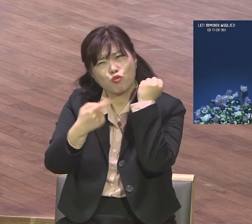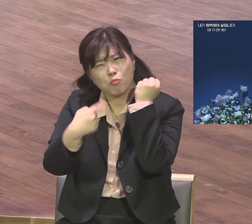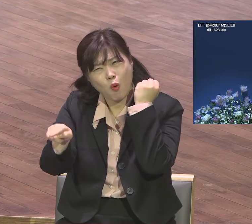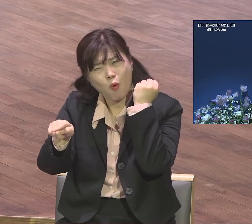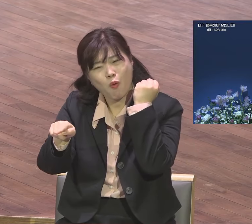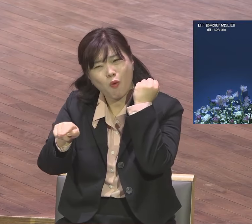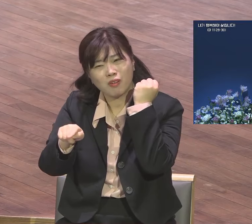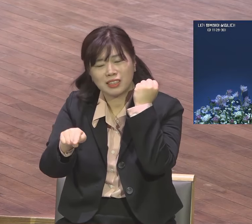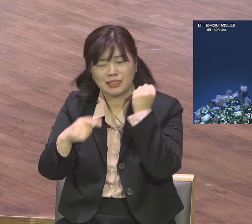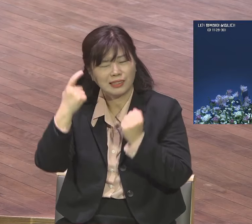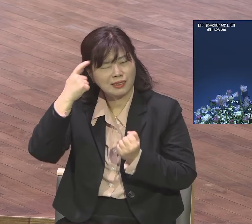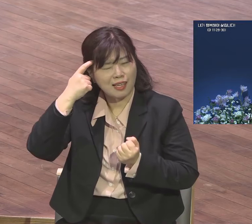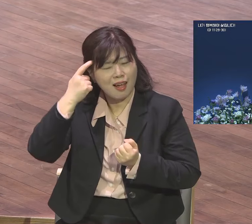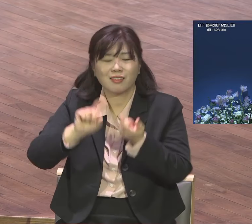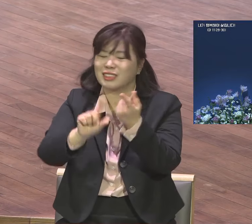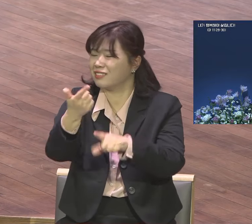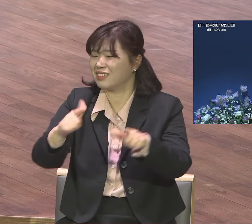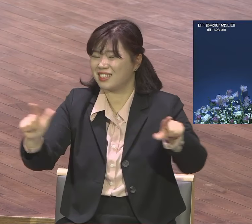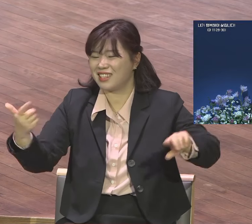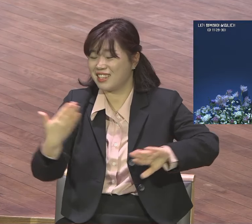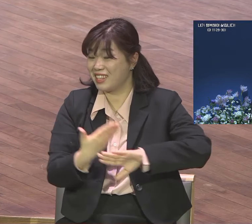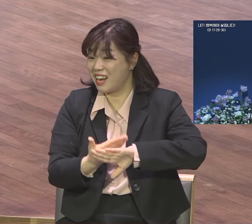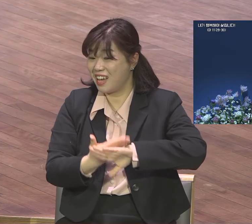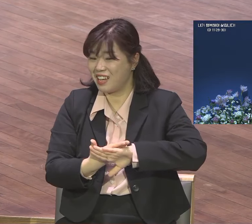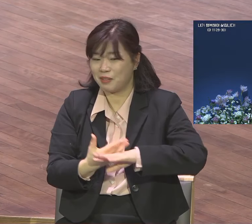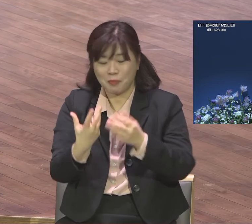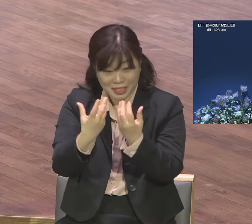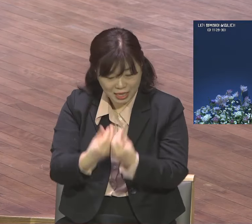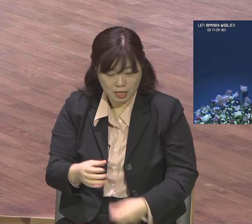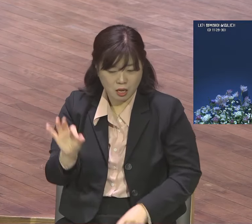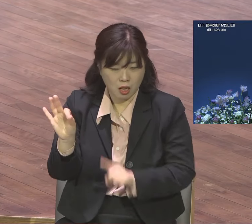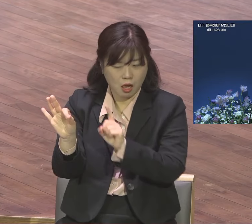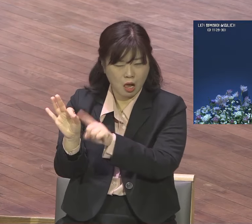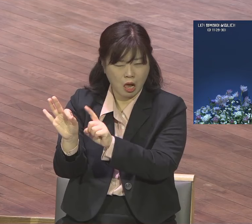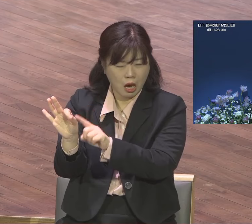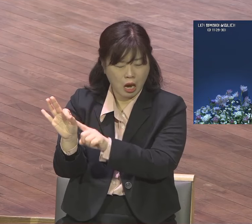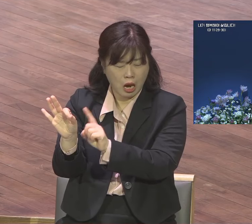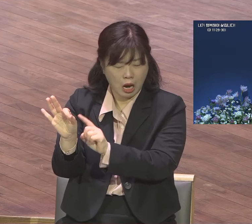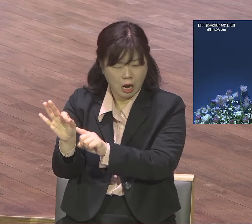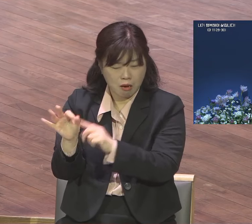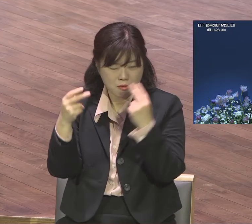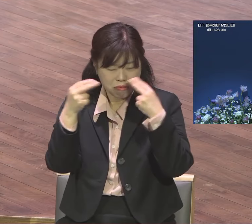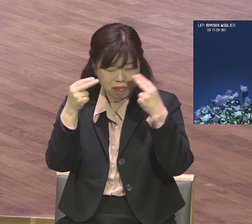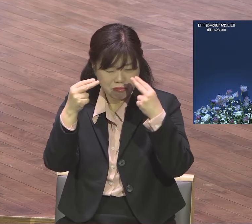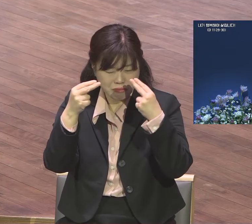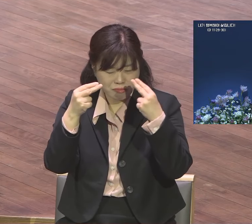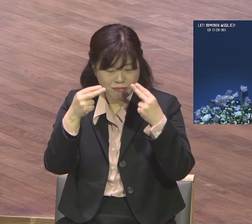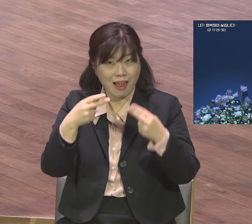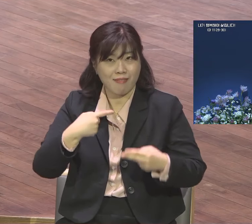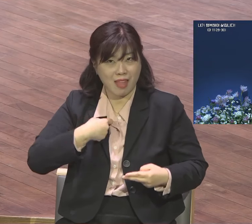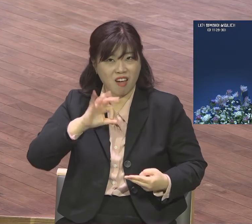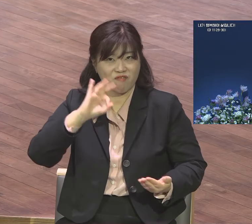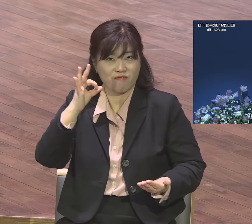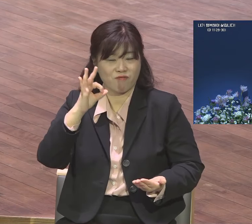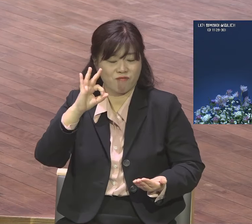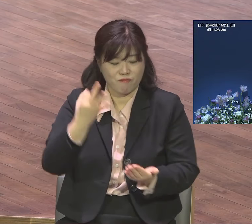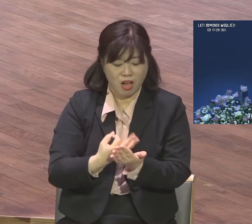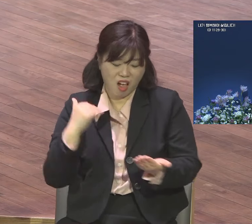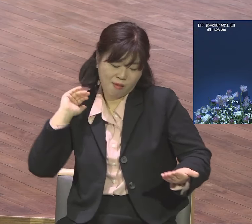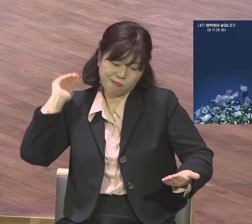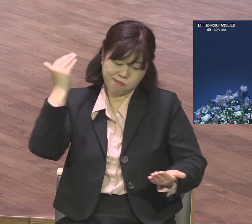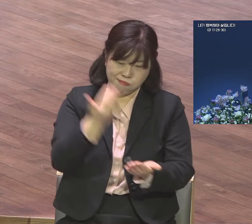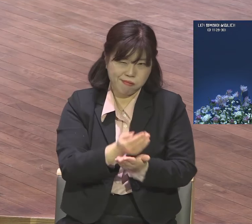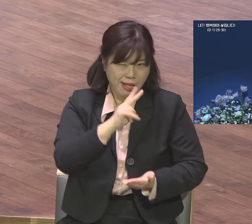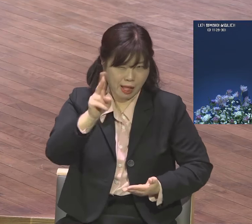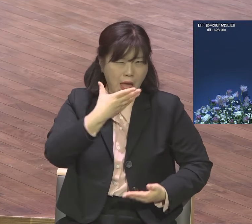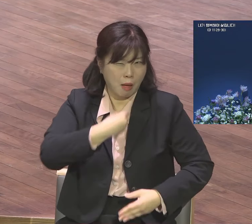다릅니다. 내가 물질에 관심이 가 있으면 부가 행복의 기준이 됩니다. 건강이 될 수도 있고